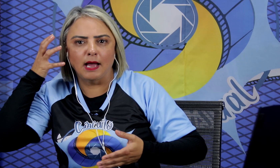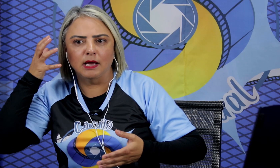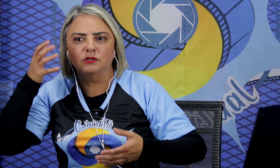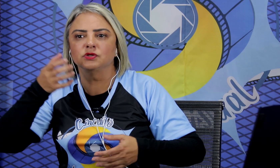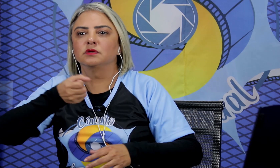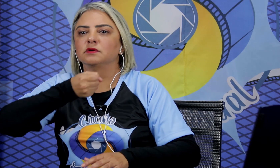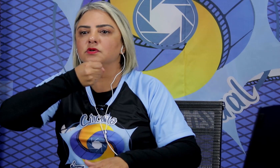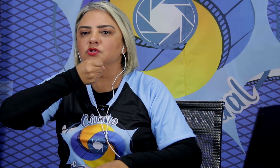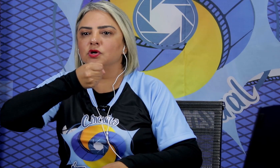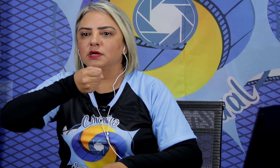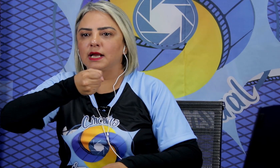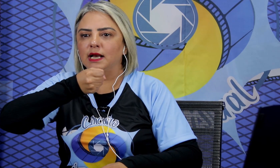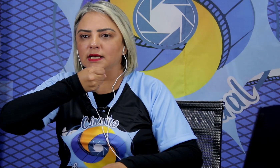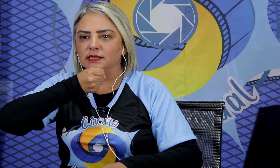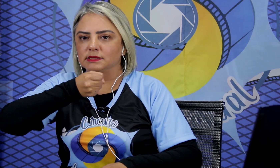rádio, jornalista.